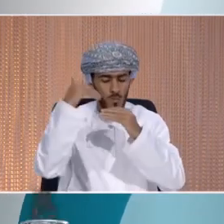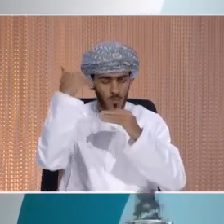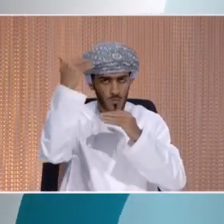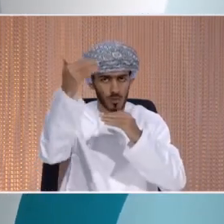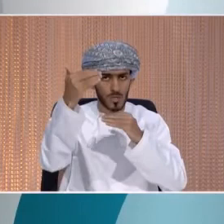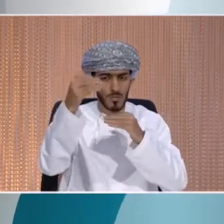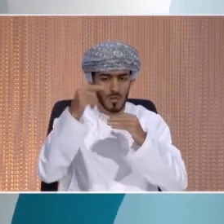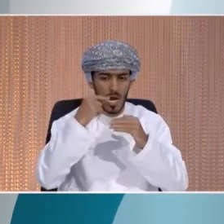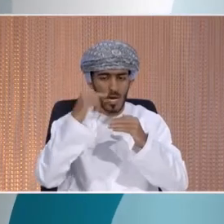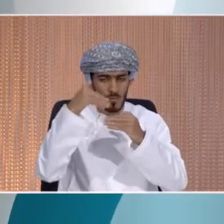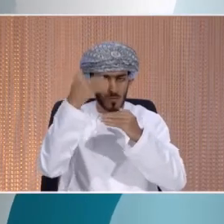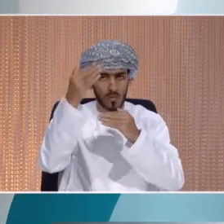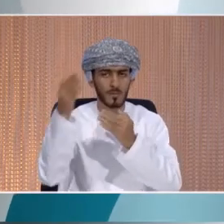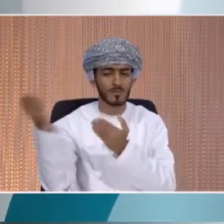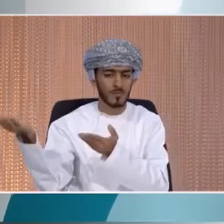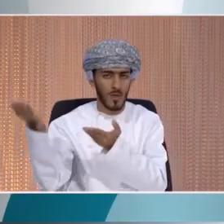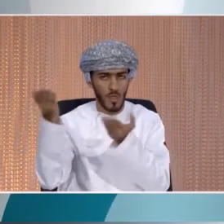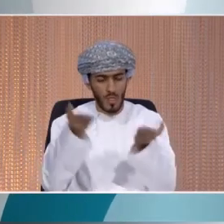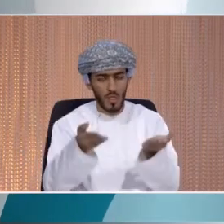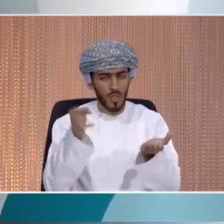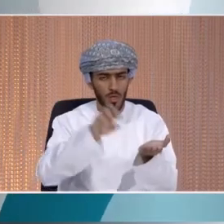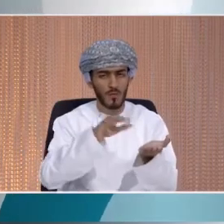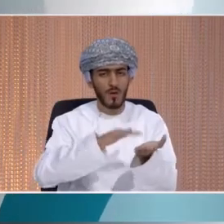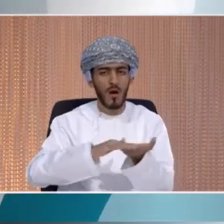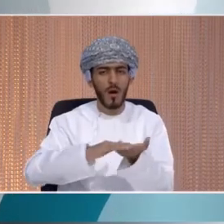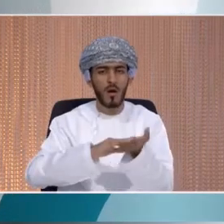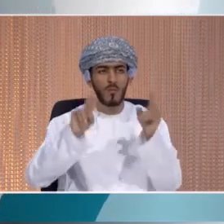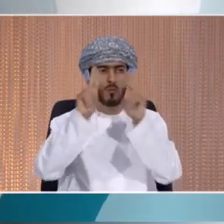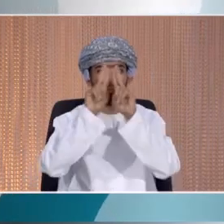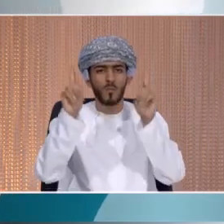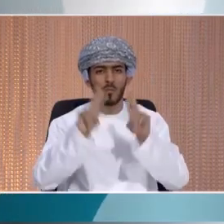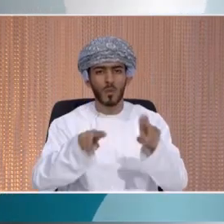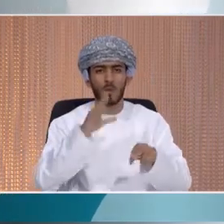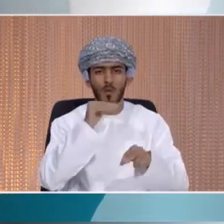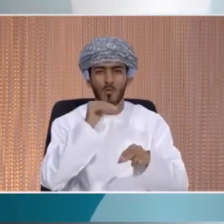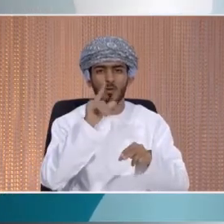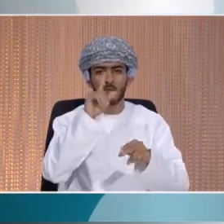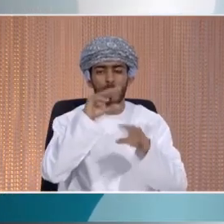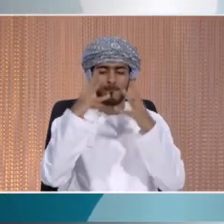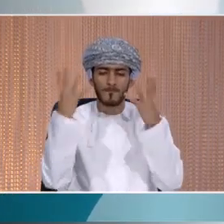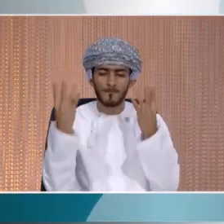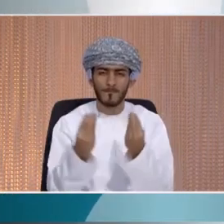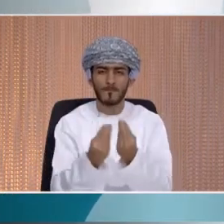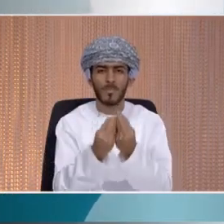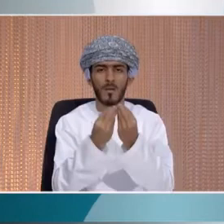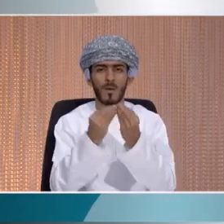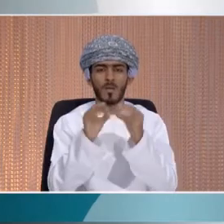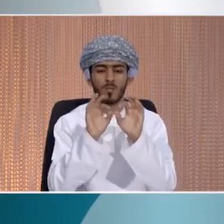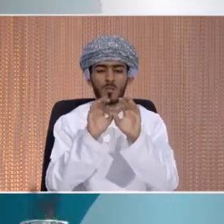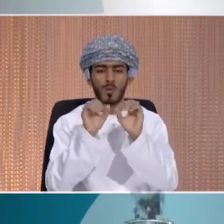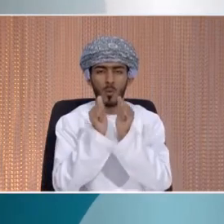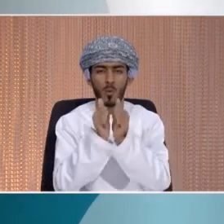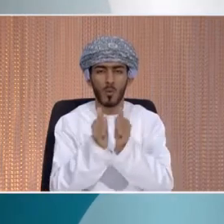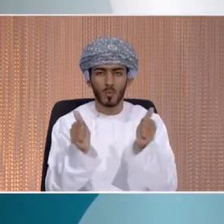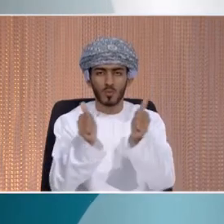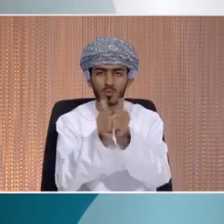الله السنوات القادمة إن شاء الله سوف يتم استضافة هذا العرس الجماعي لدول مجلس التعاون